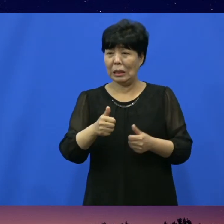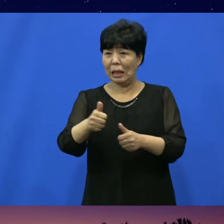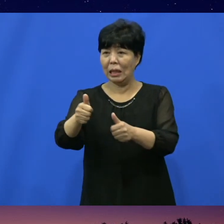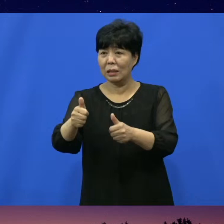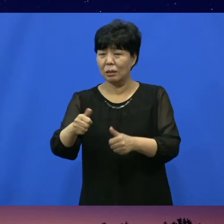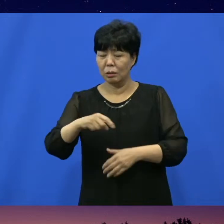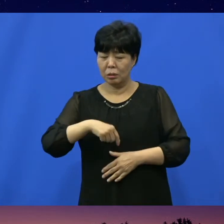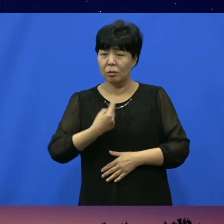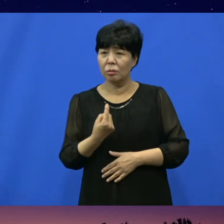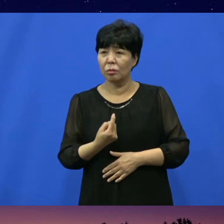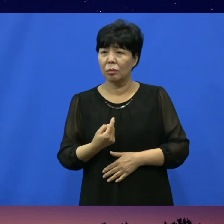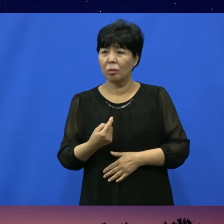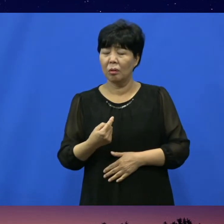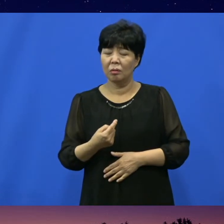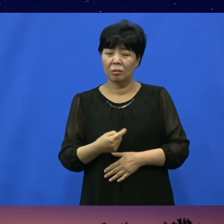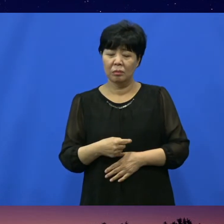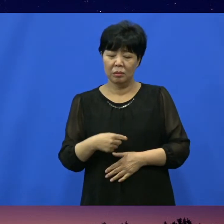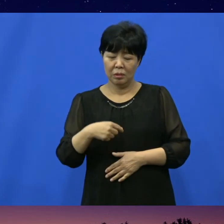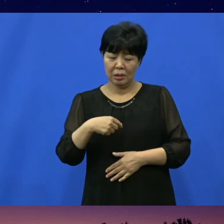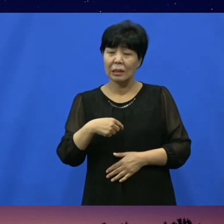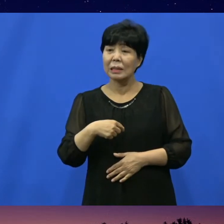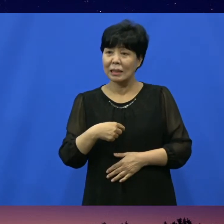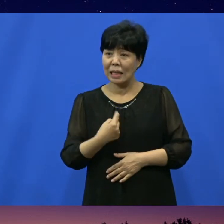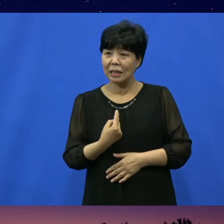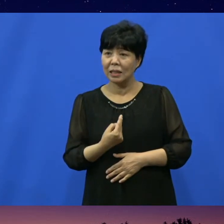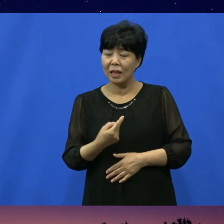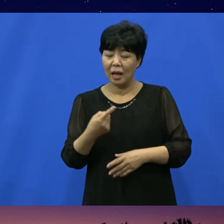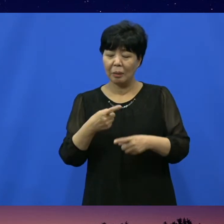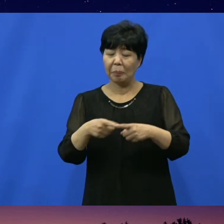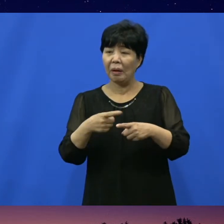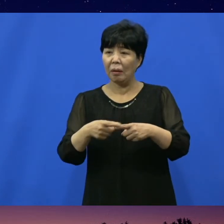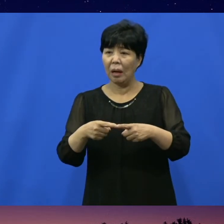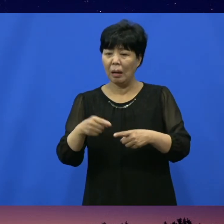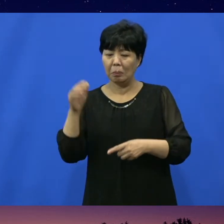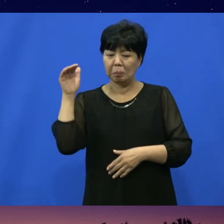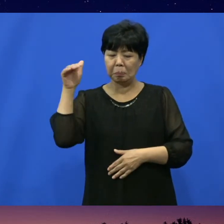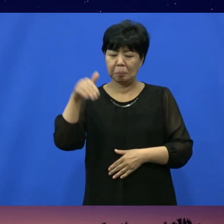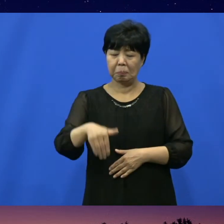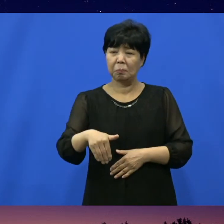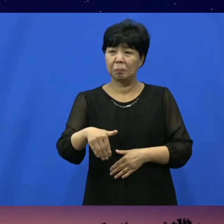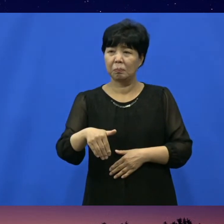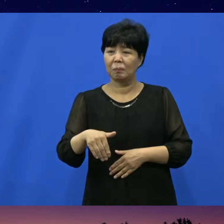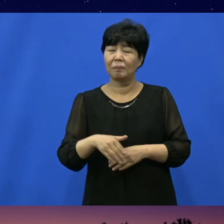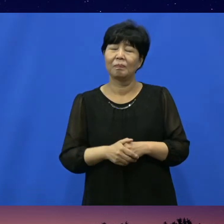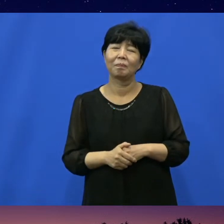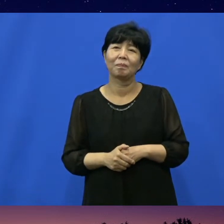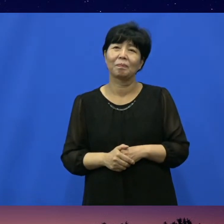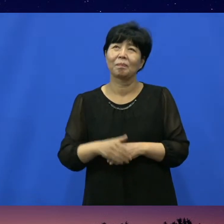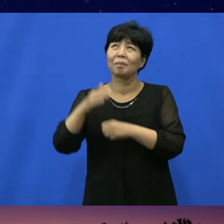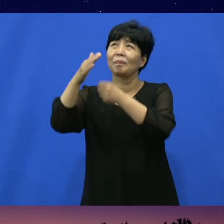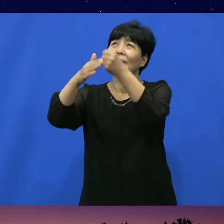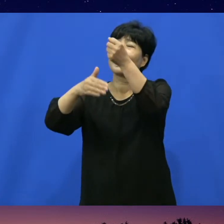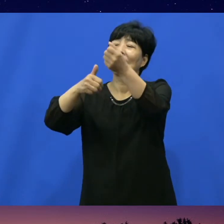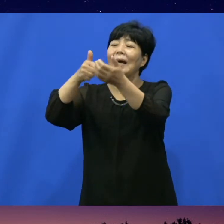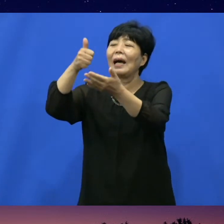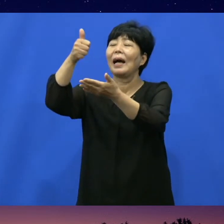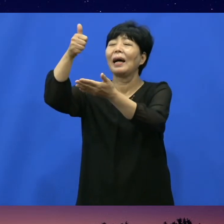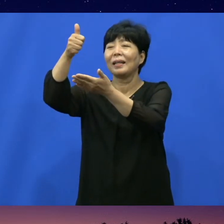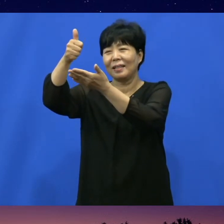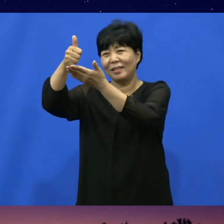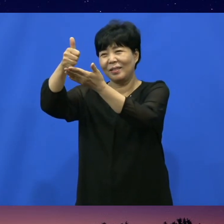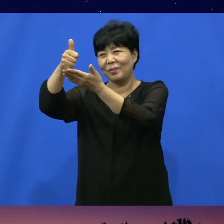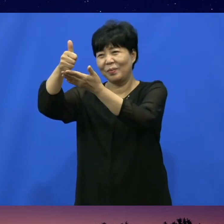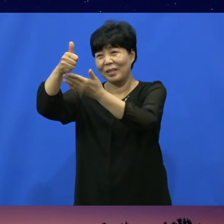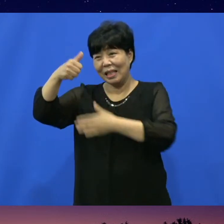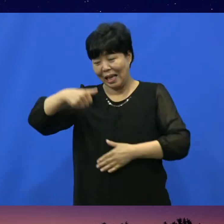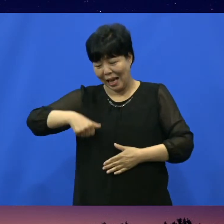스스로 절하해버리고만. 우리는 그런 거에 영향을 받을 사람이 아니에요. 그것과 비교할 수 없는 하나님이 자기 아들을 아끼지